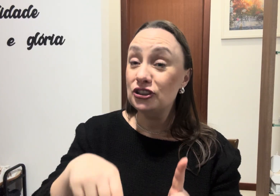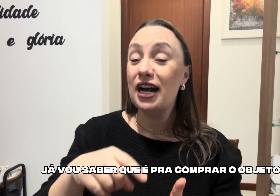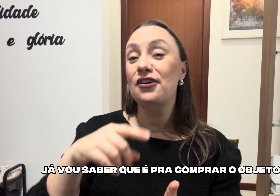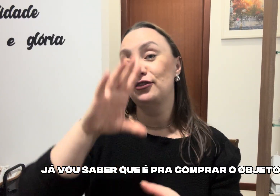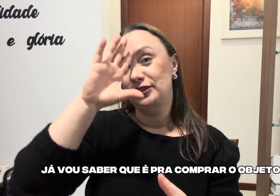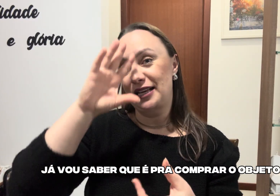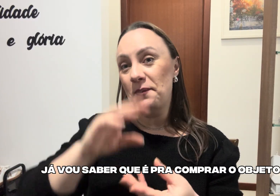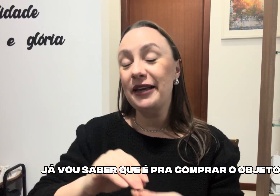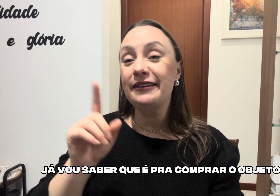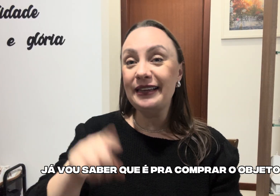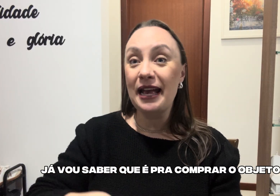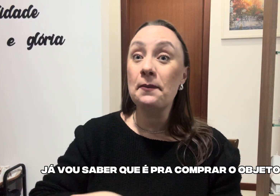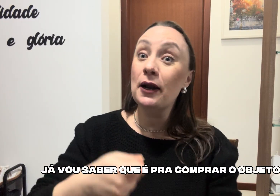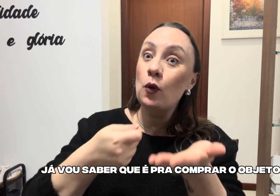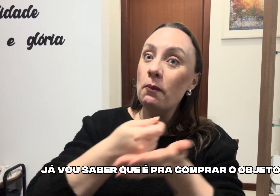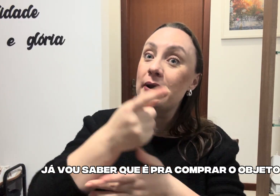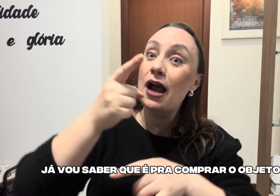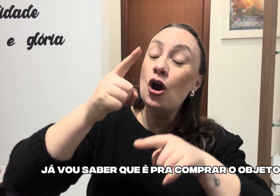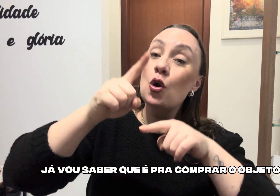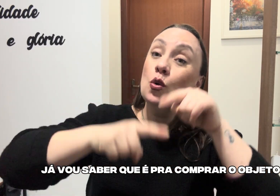já vou saber que é para comprar o